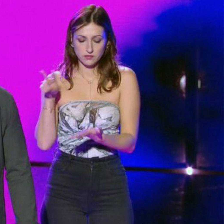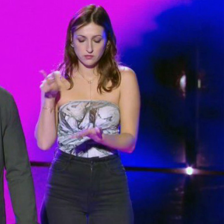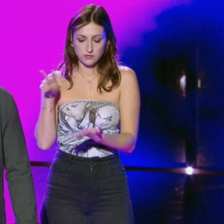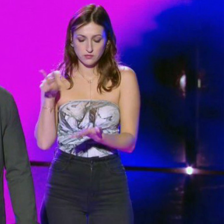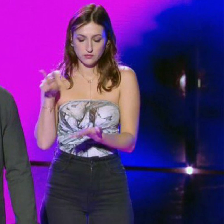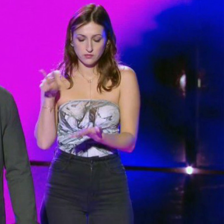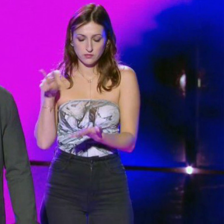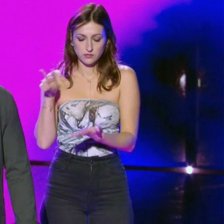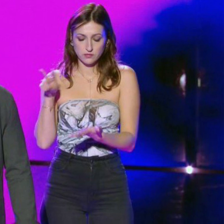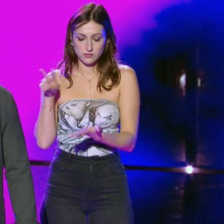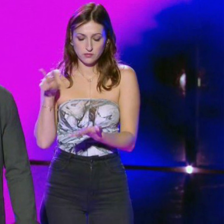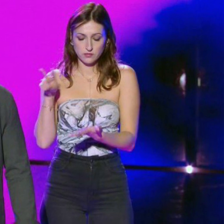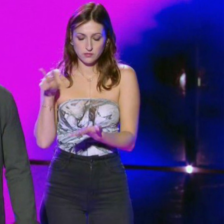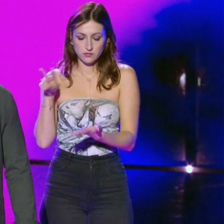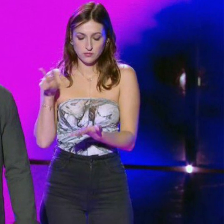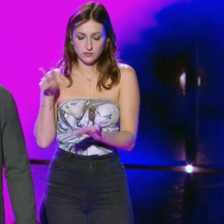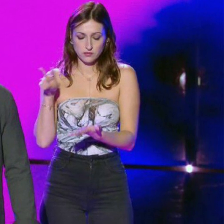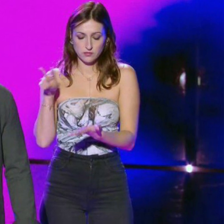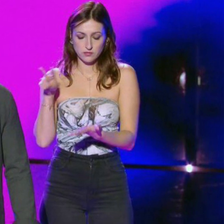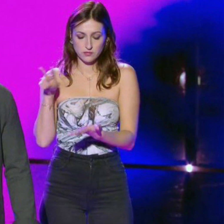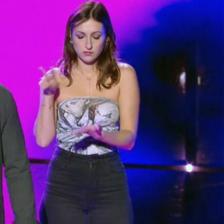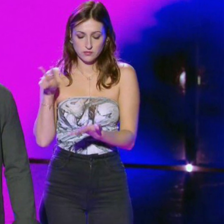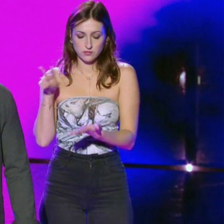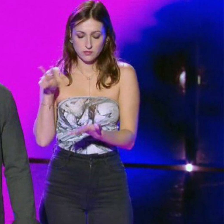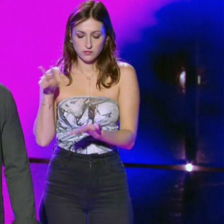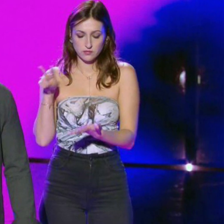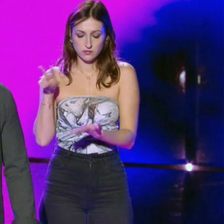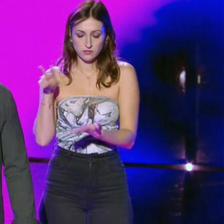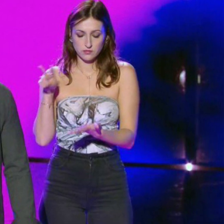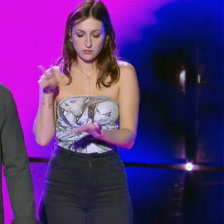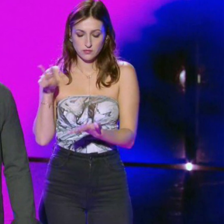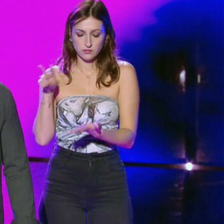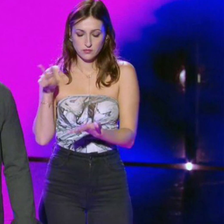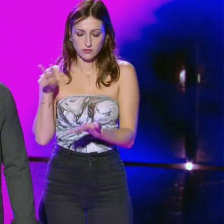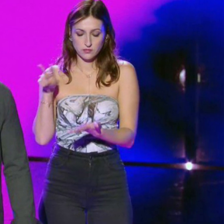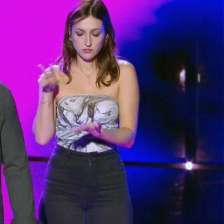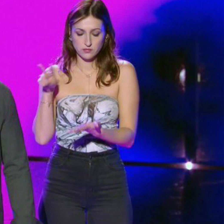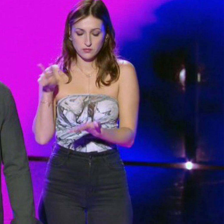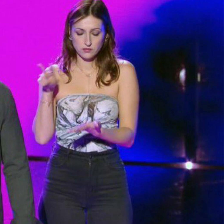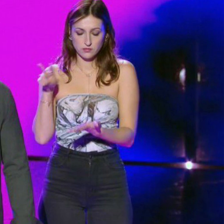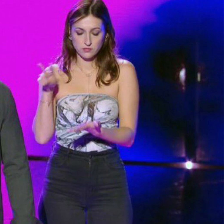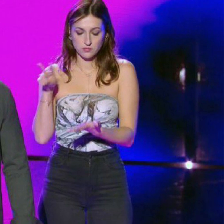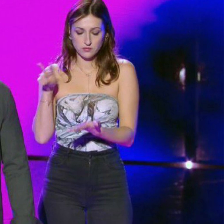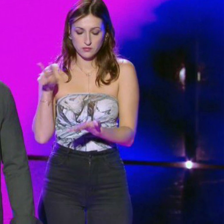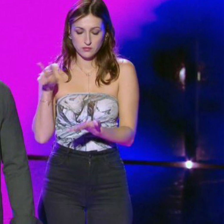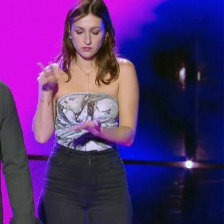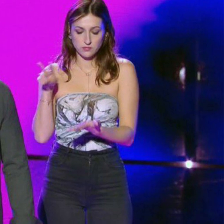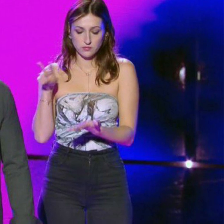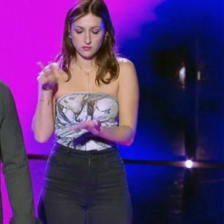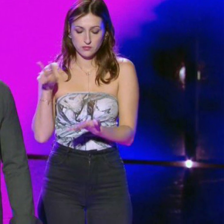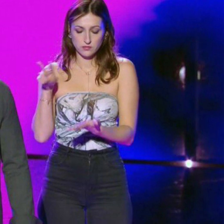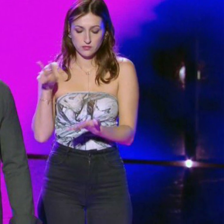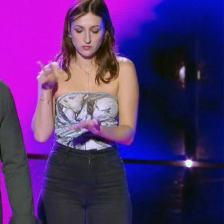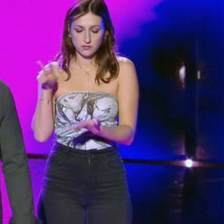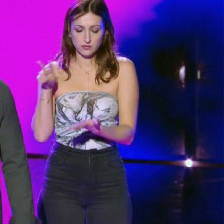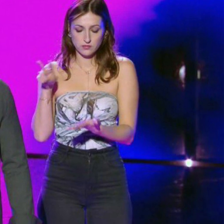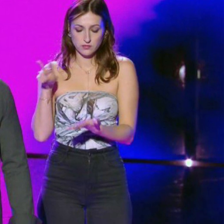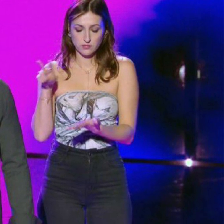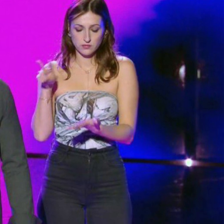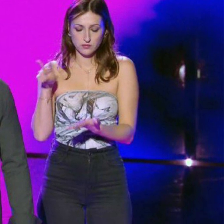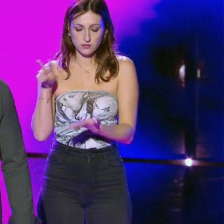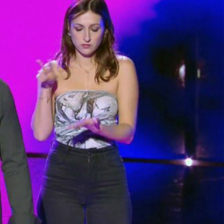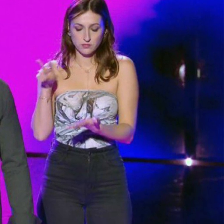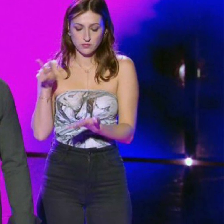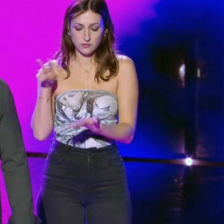papa est à maman t'aime très fort un message qui a donc été signé par Charles et Liam merci à tous d'avoir regardé la vidéo n'hésitez pas à la liker à vous abonner et à la